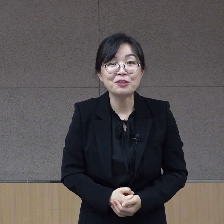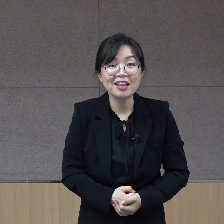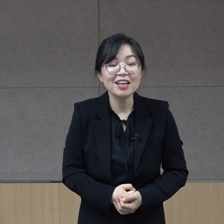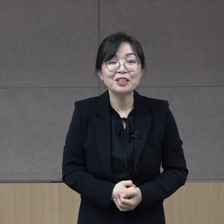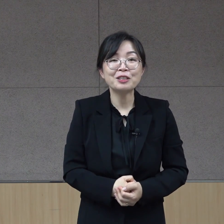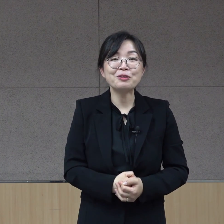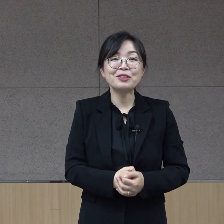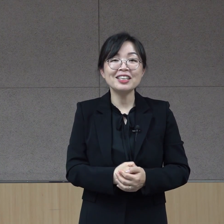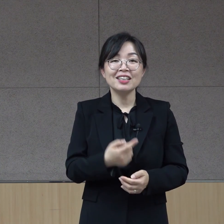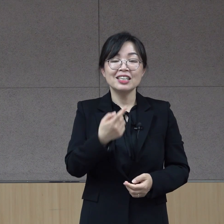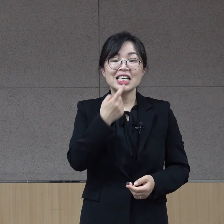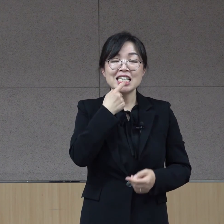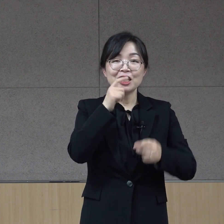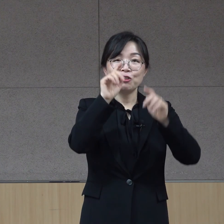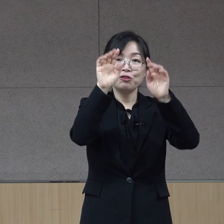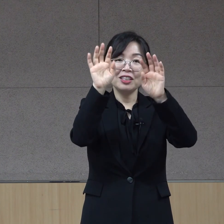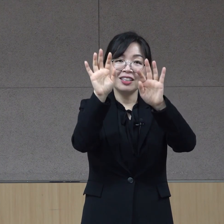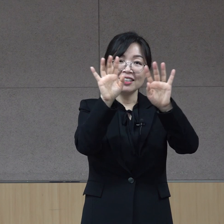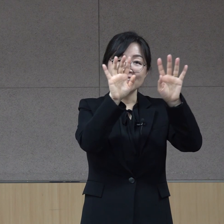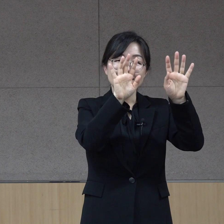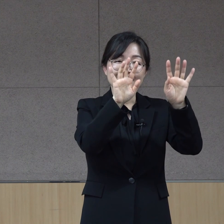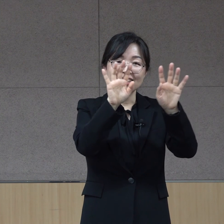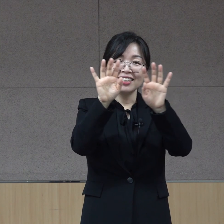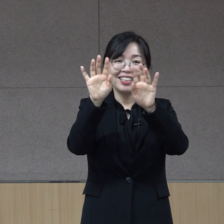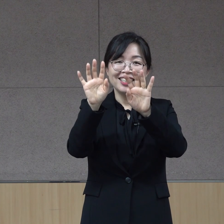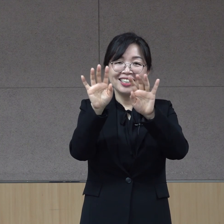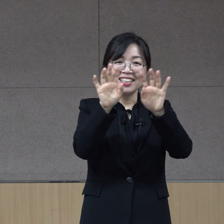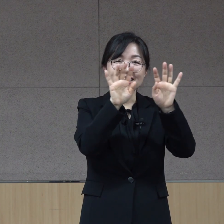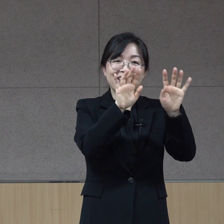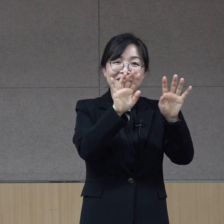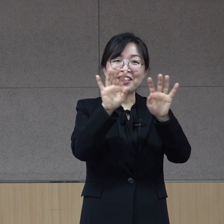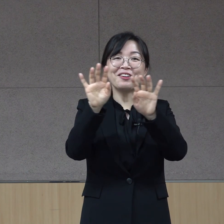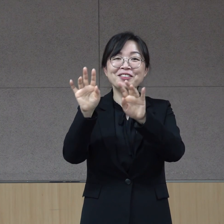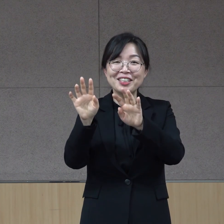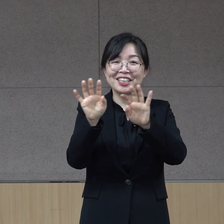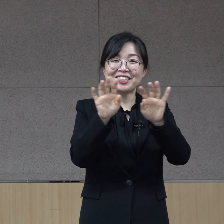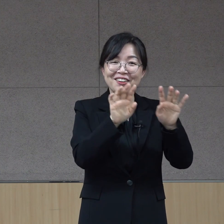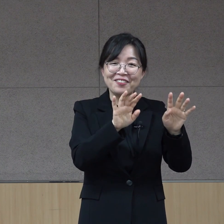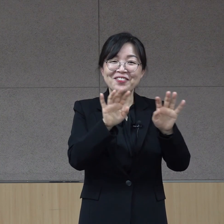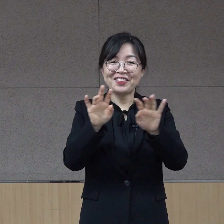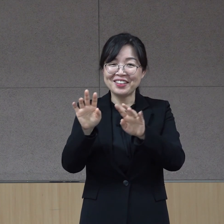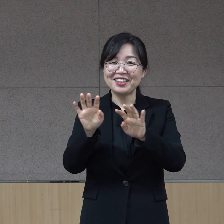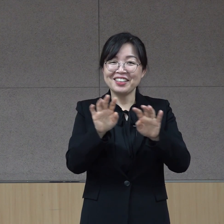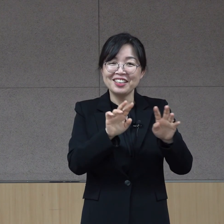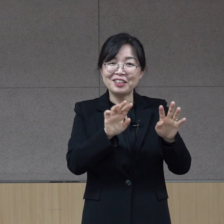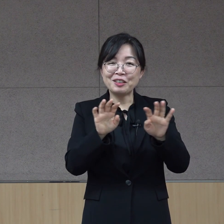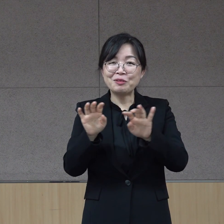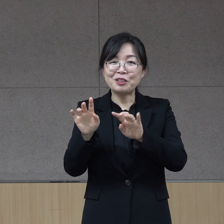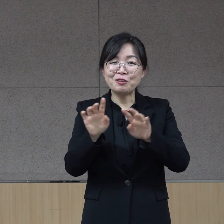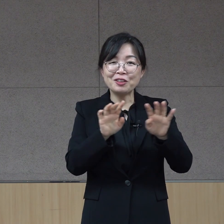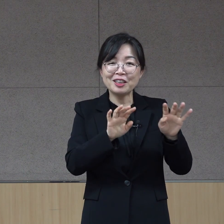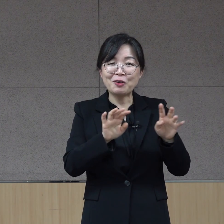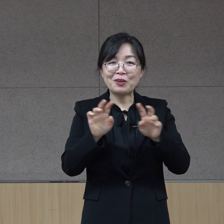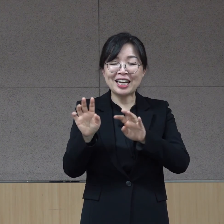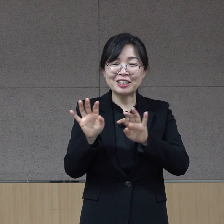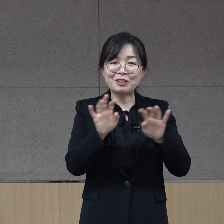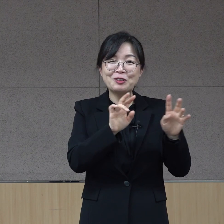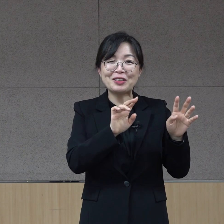때 눈이 그래요. 이렇게 올 수도 있겠죠. 여러분 첫눈에 또 첫눈 오는 날